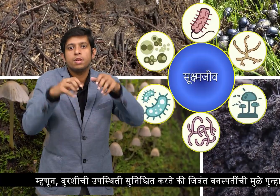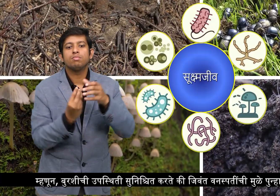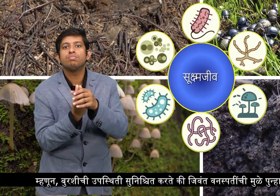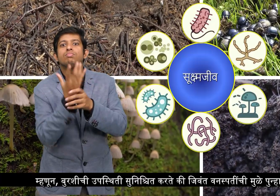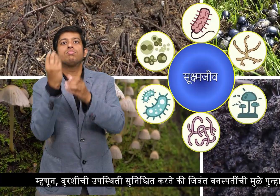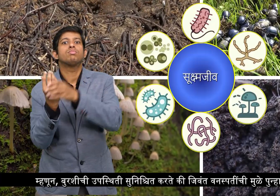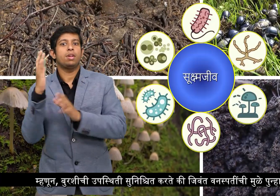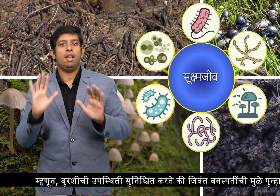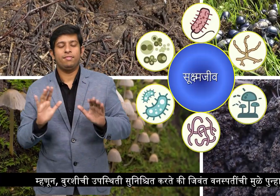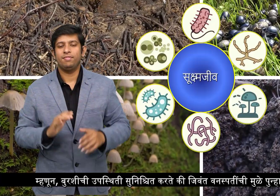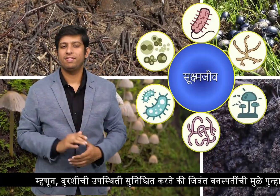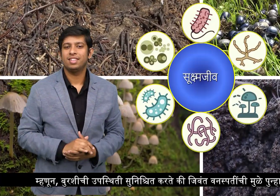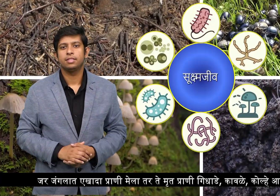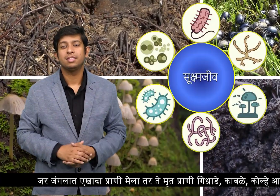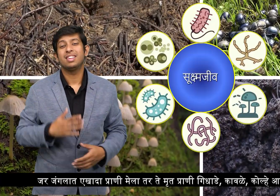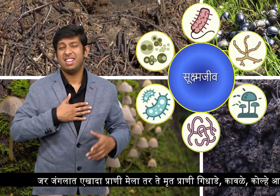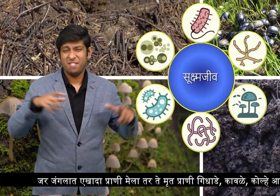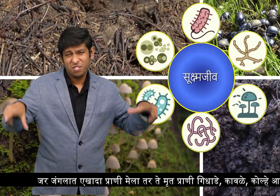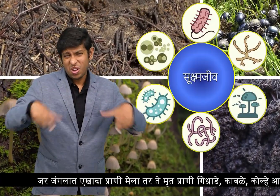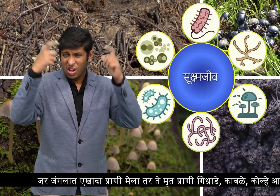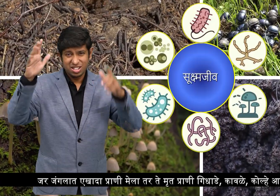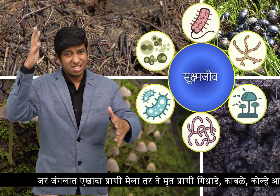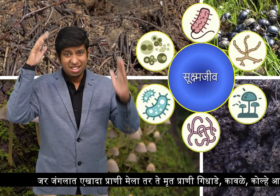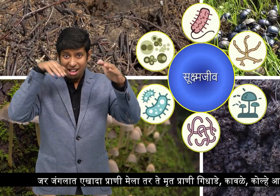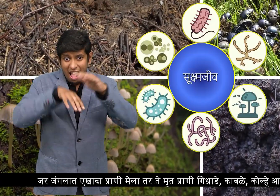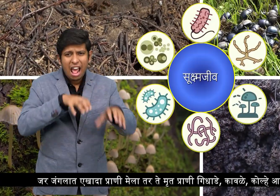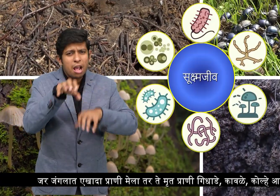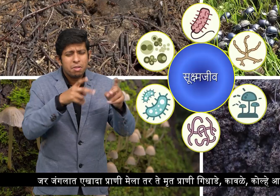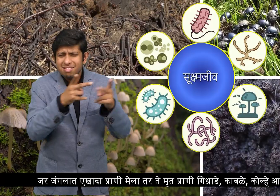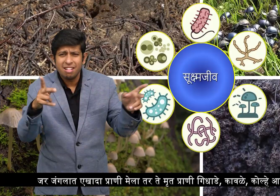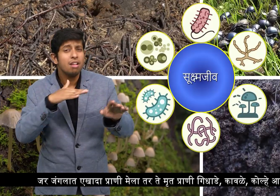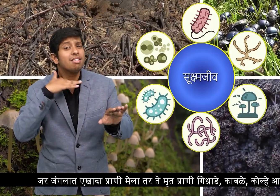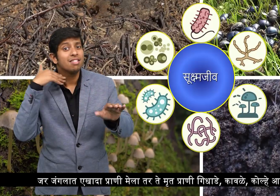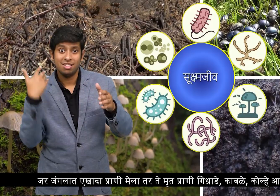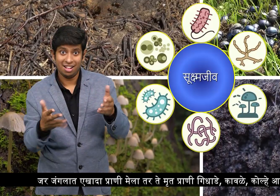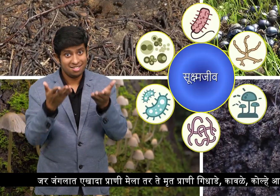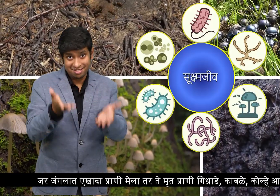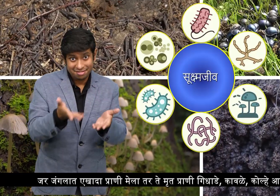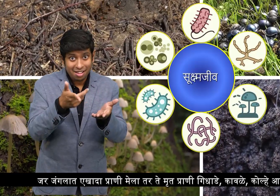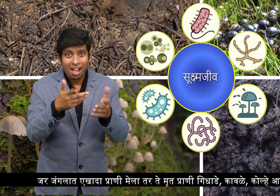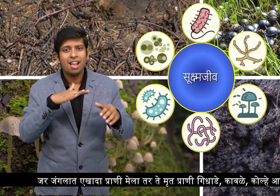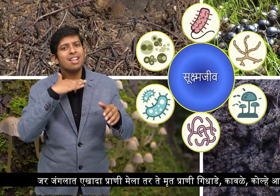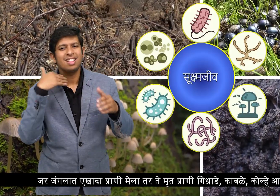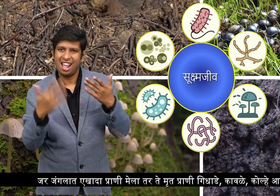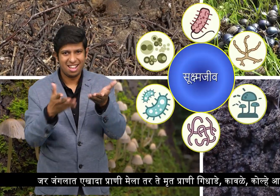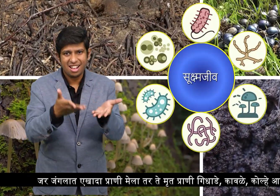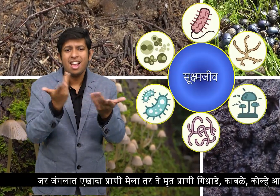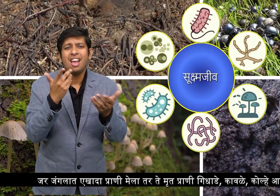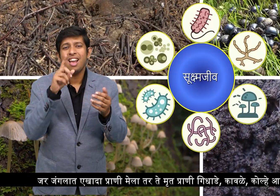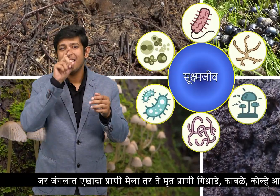शोषून घेतात. जर जंगलात एखादा प्राणी मेला तर ते मृत प्राणी, गिधाडे, कावळे, कोल्हे